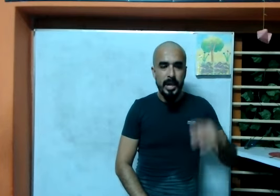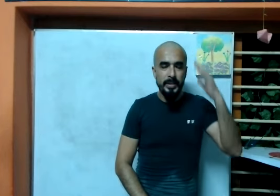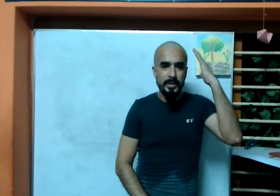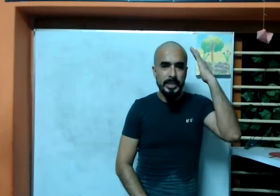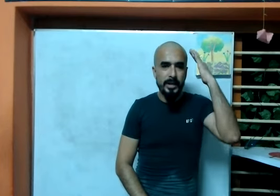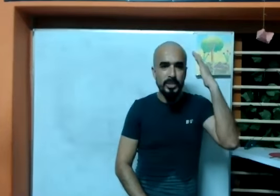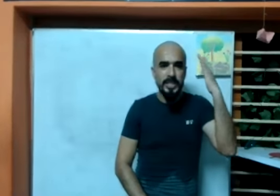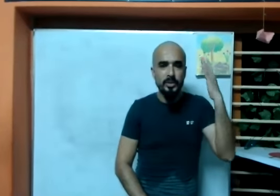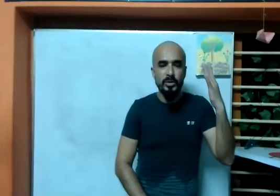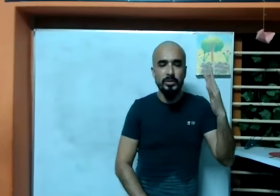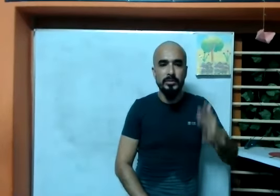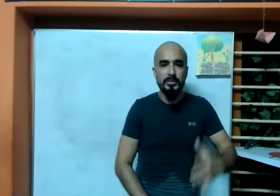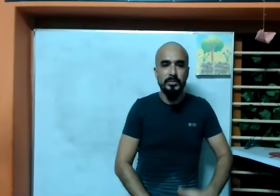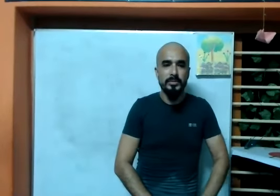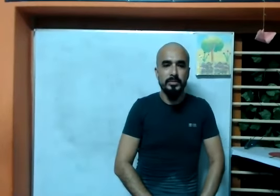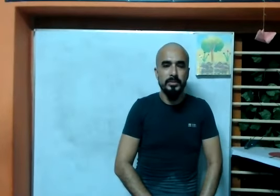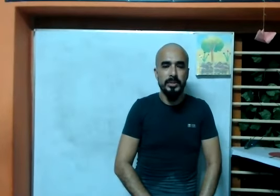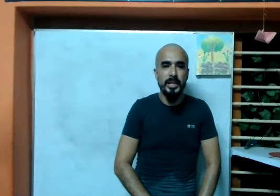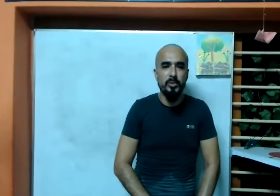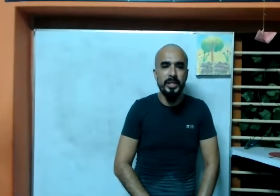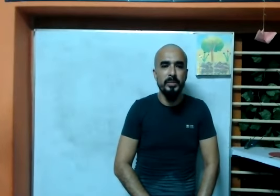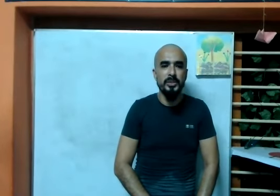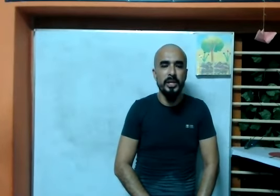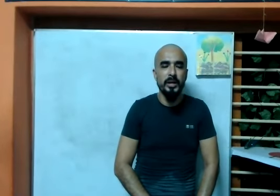আমি টাক করেছি এই জন্য, থ্যাংক ইউ ব্রাদার বলছেন না?